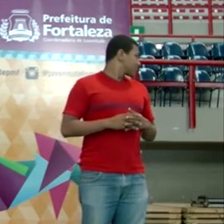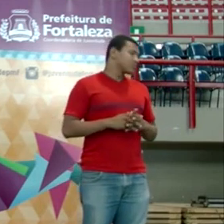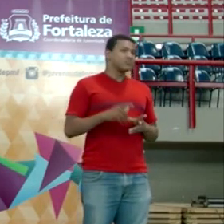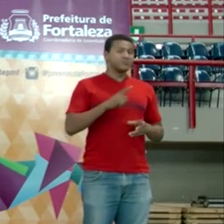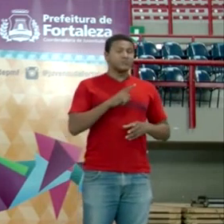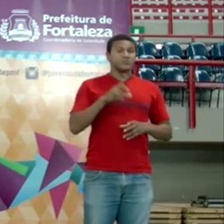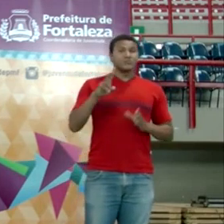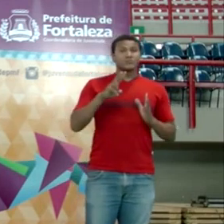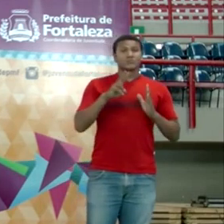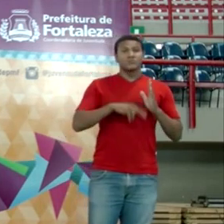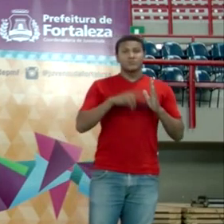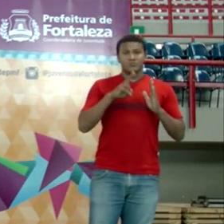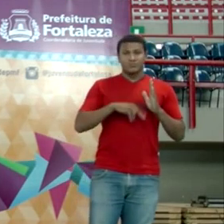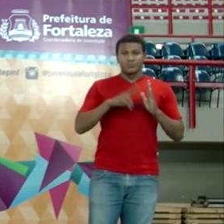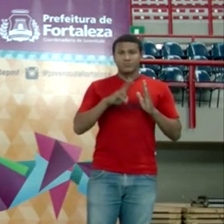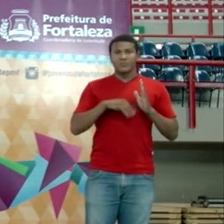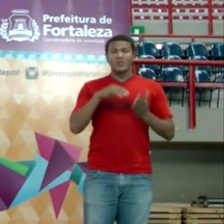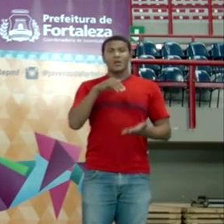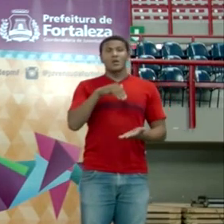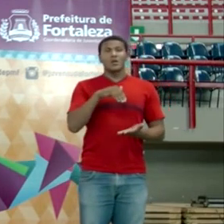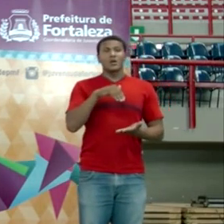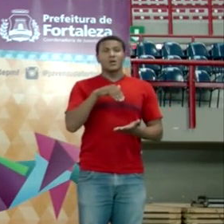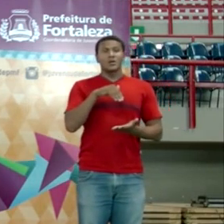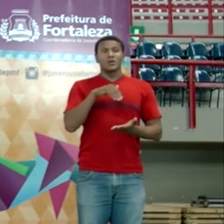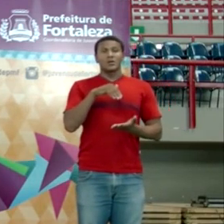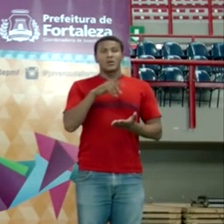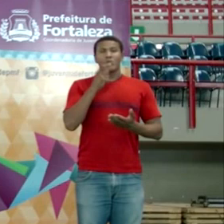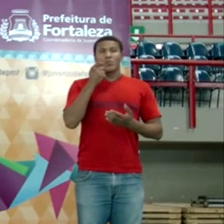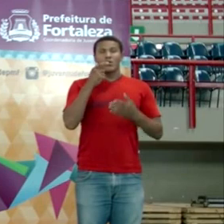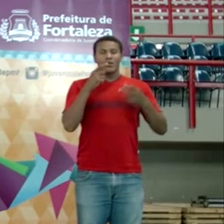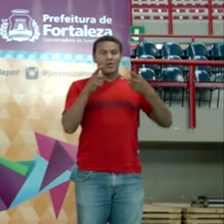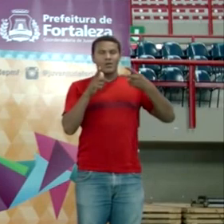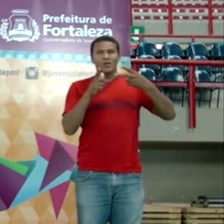Leiam a penúltima linha,